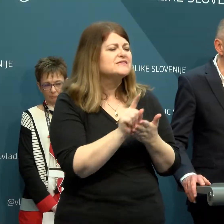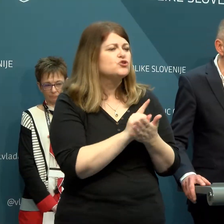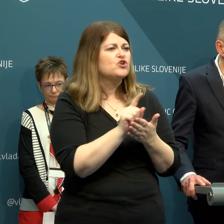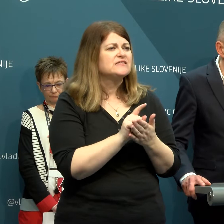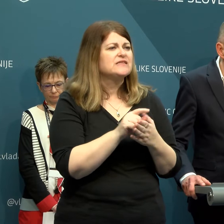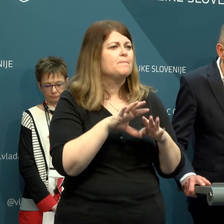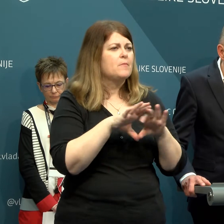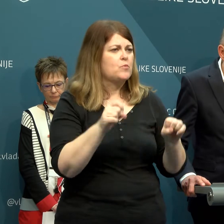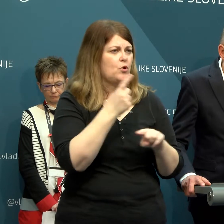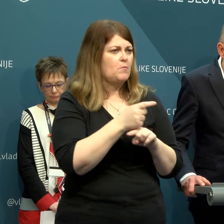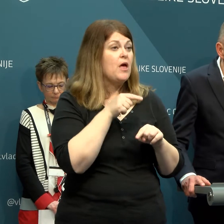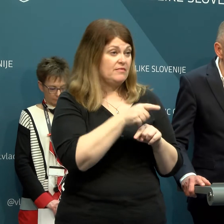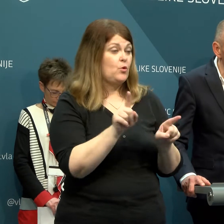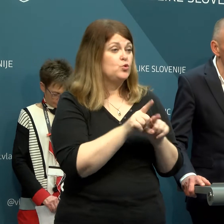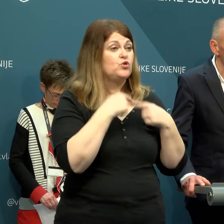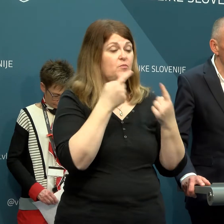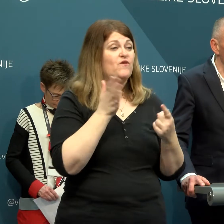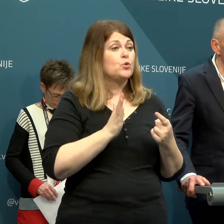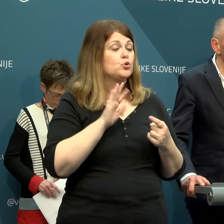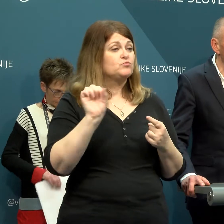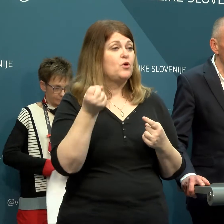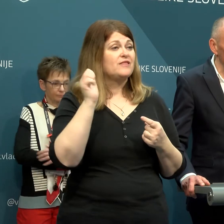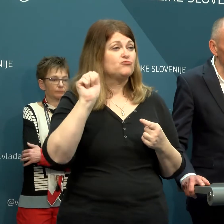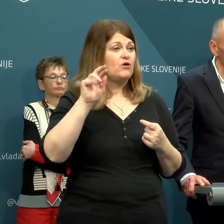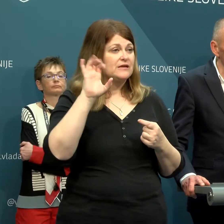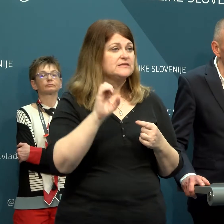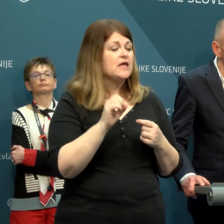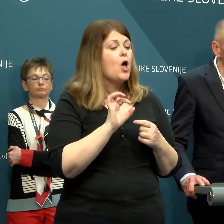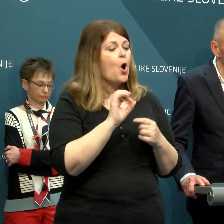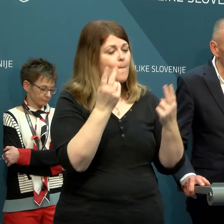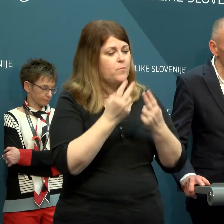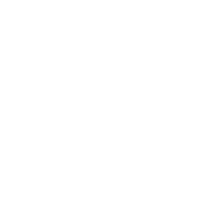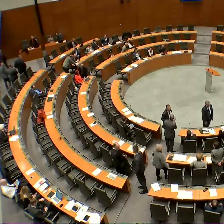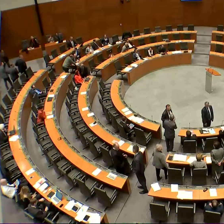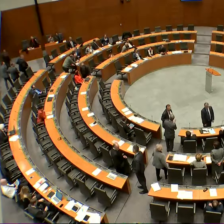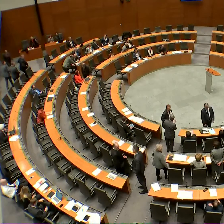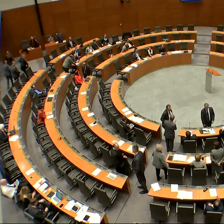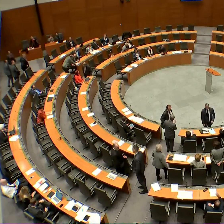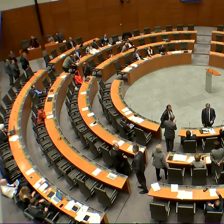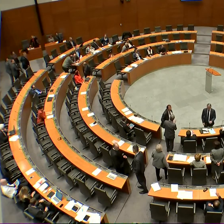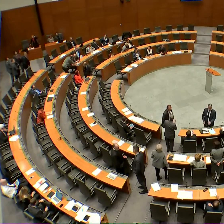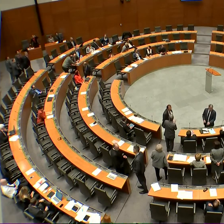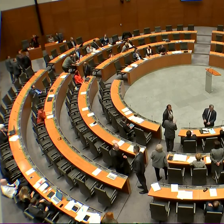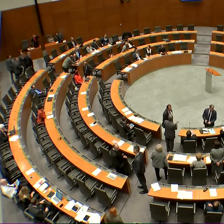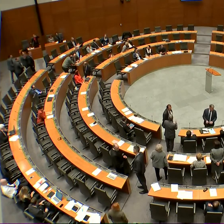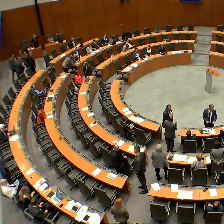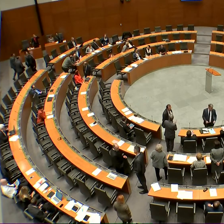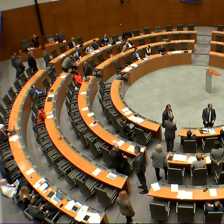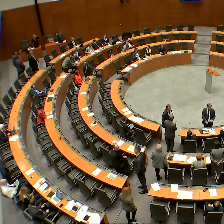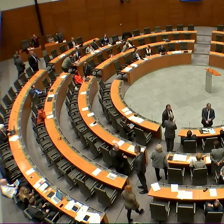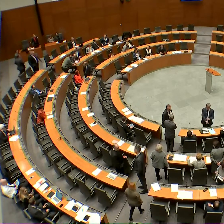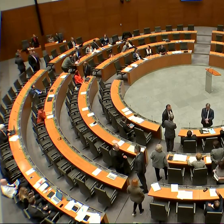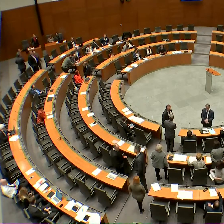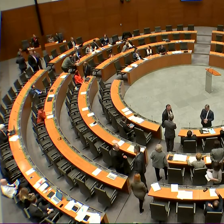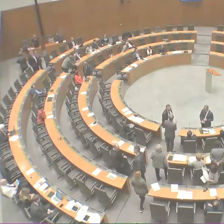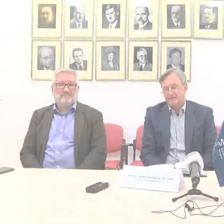Število potrjenih okužb z novim koronavirusom v Sloveniji narašča iz uro v uro. Potrjevanje nove vlade predvidoma že